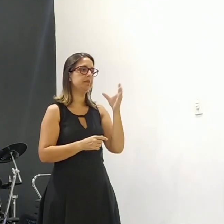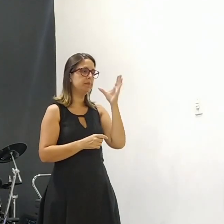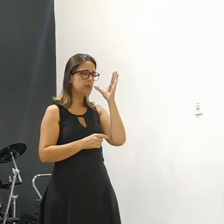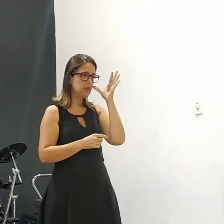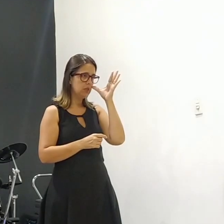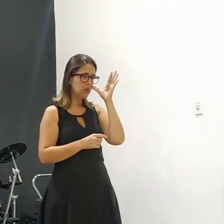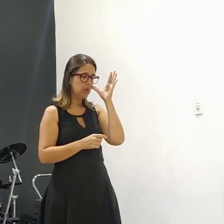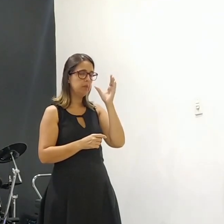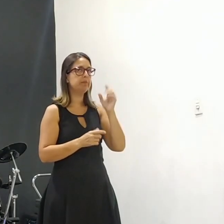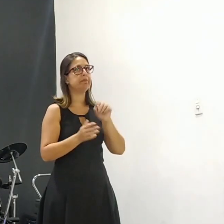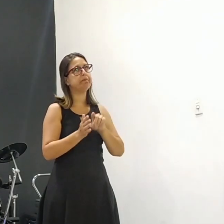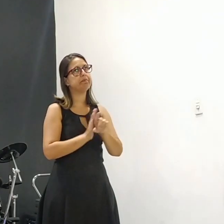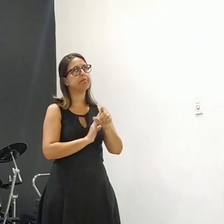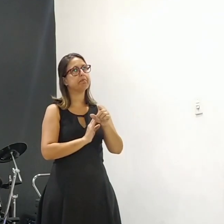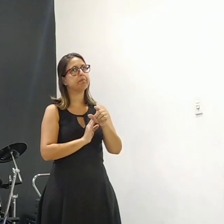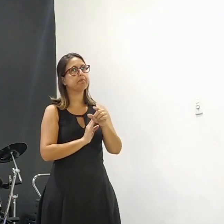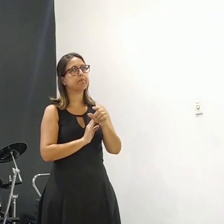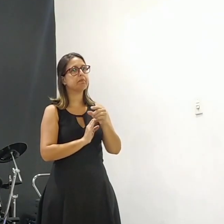47.